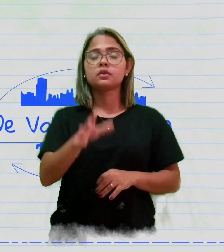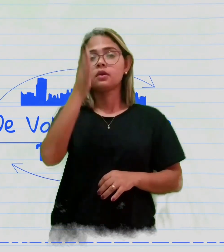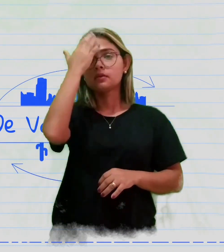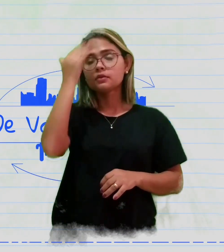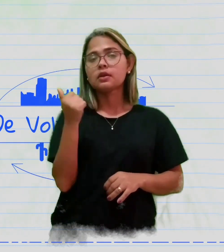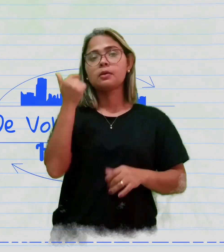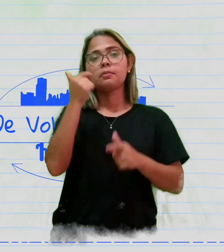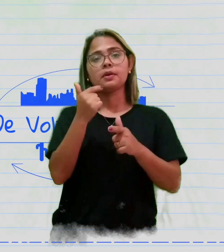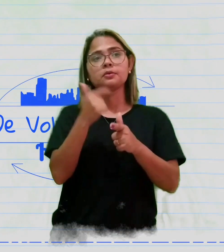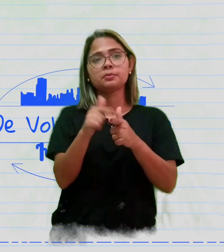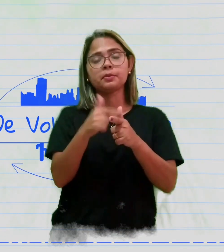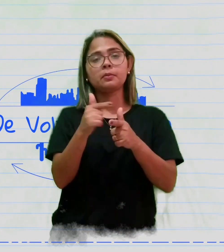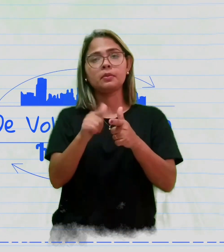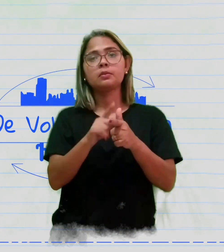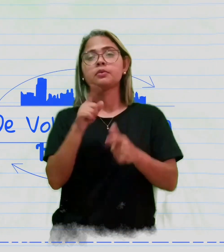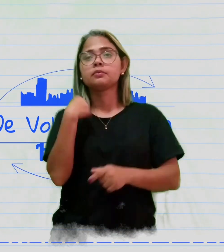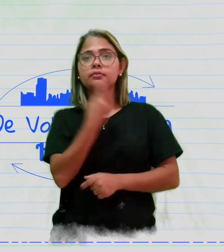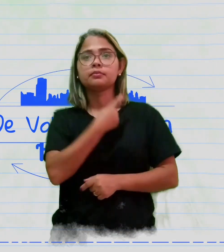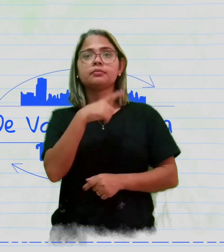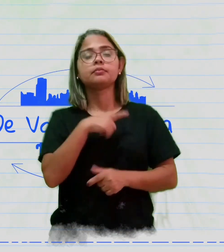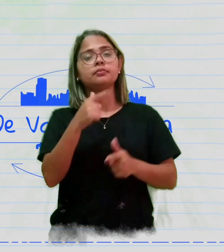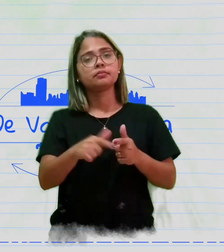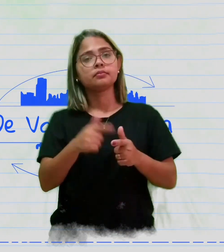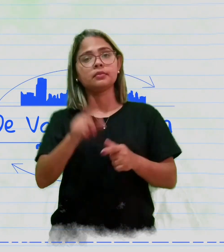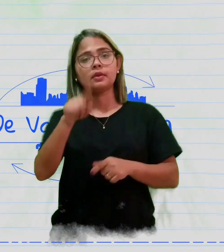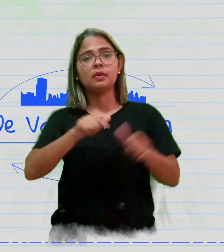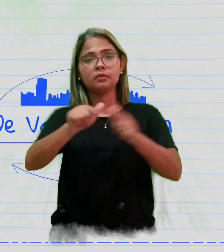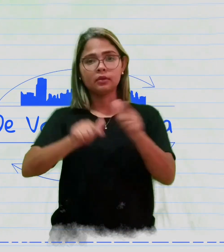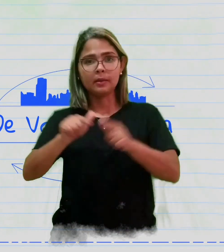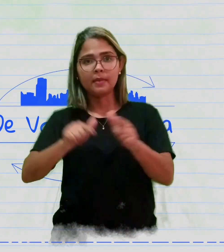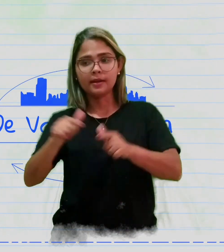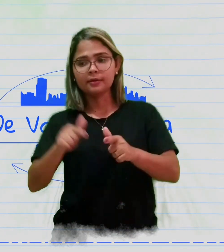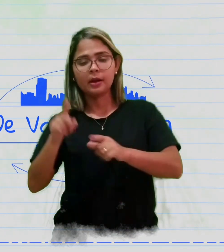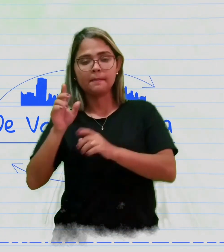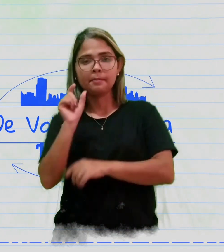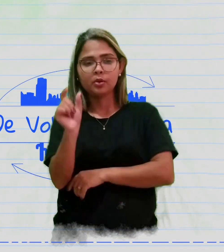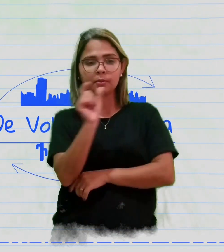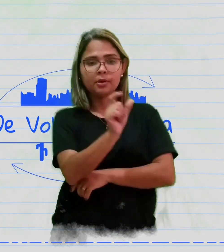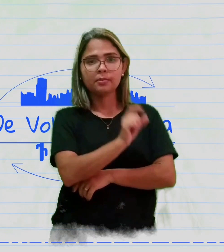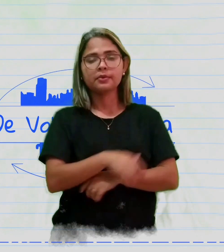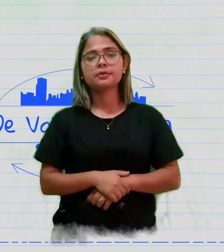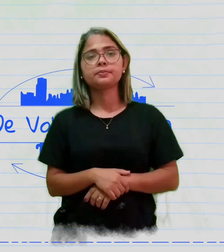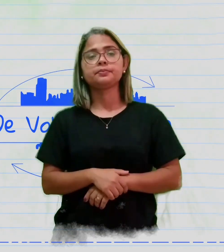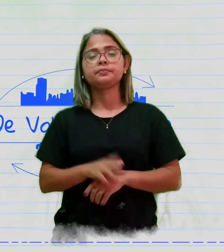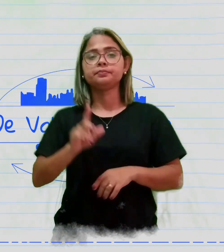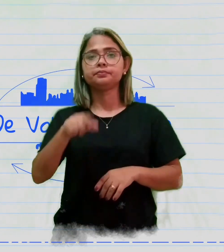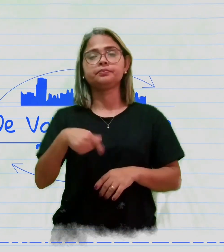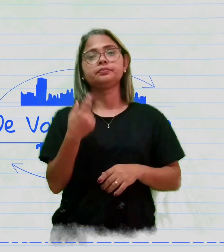construção. E eu tô aqui mais apaixonada ainda pelo processo. Porque eu fico imaginando vocês catando recursos sonoros pra construir